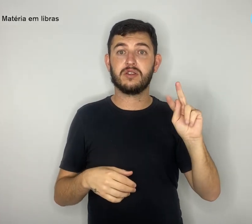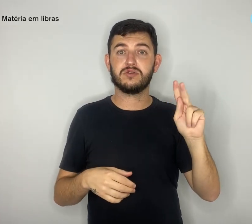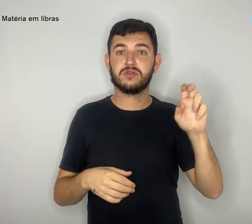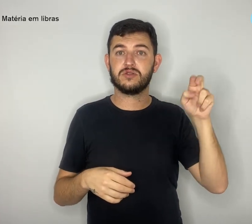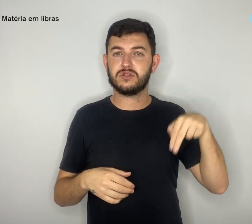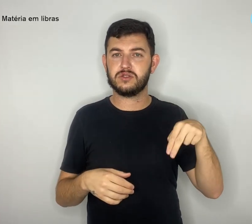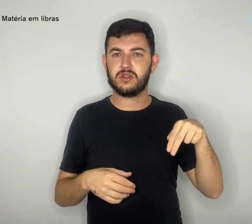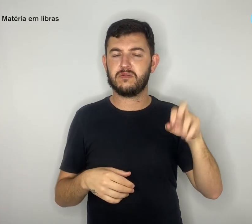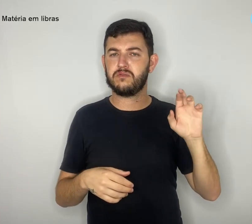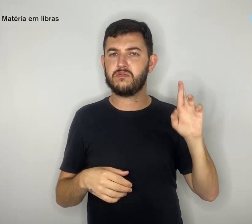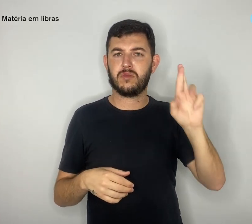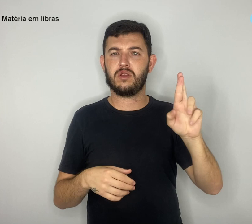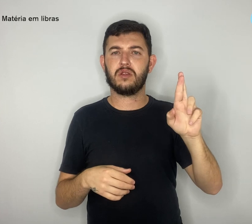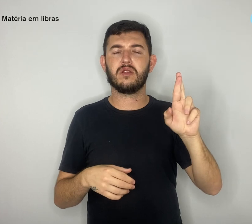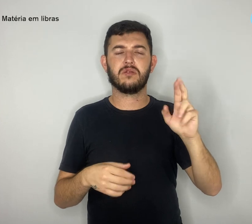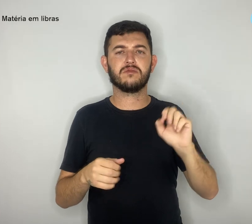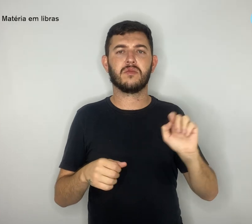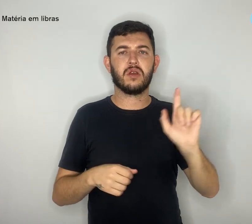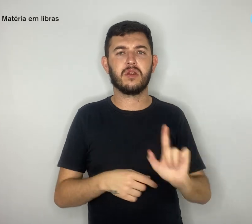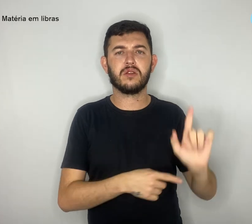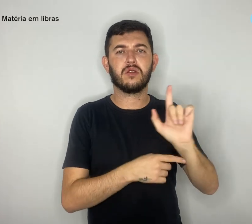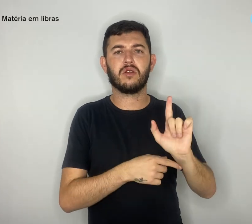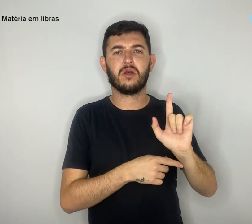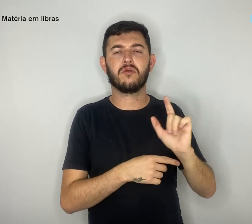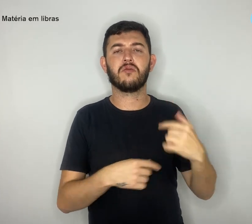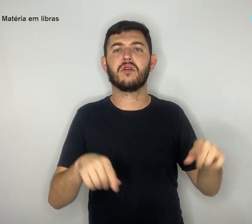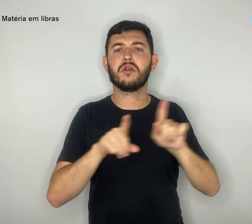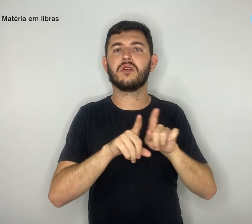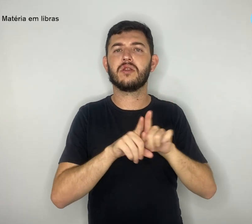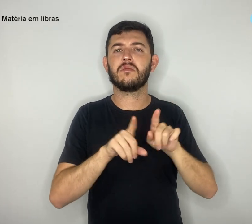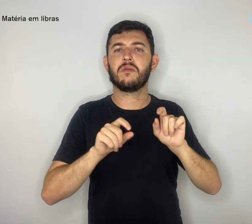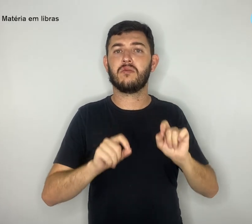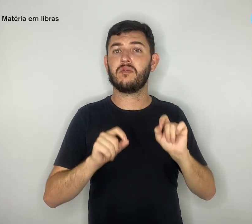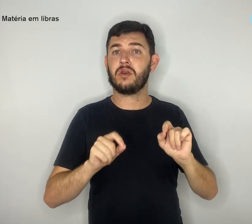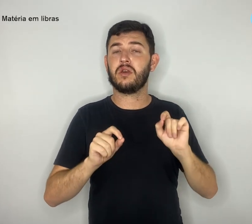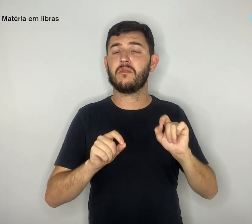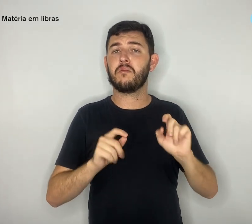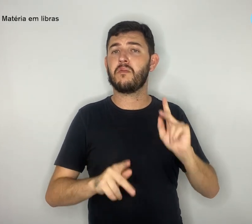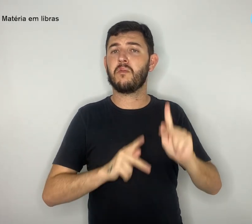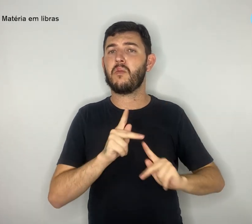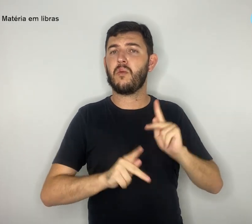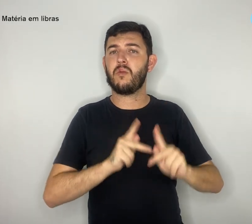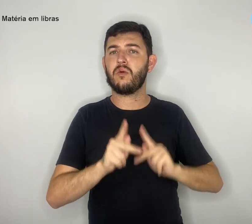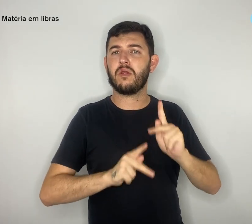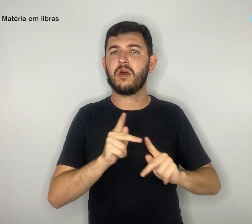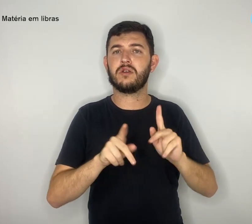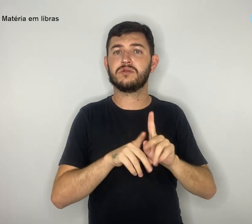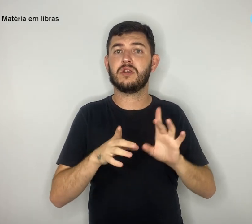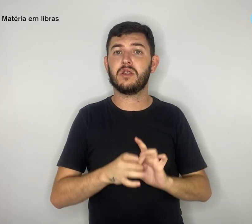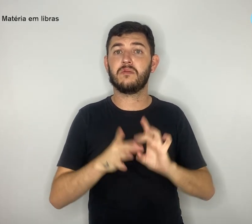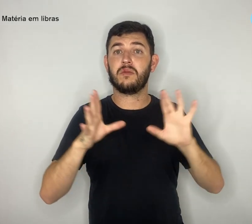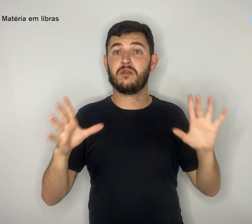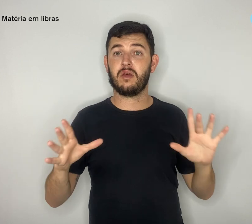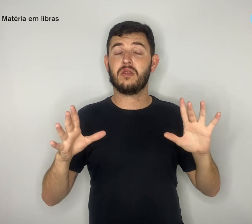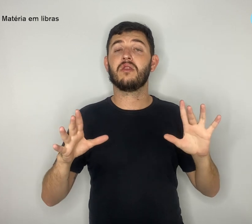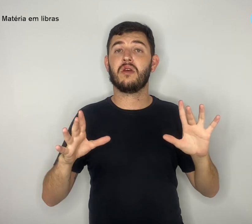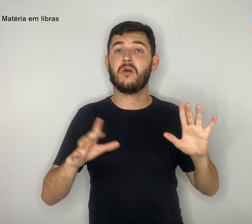das principais vozes da Frente Popular de Libertação da Palestina, escreveu Homens ao